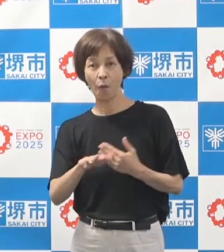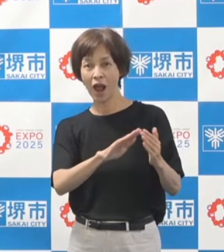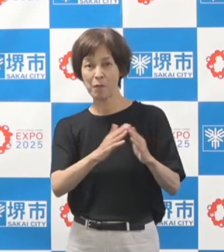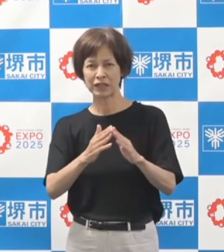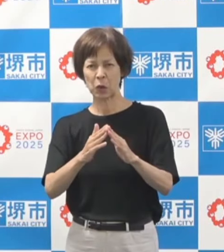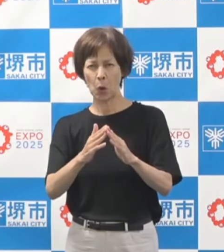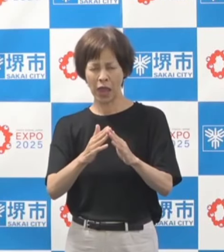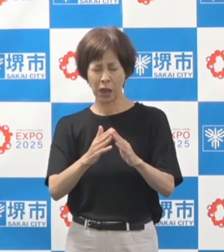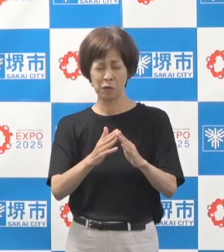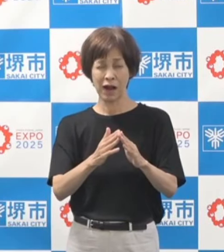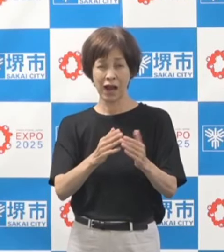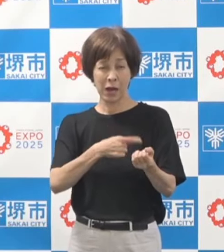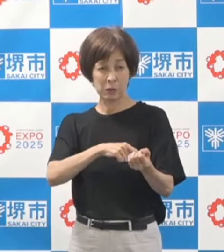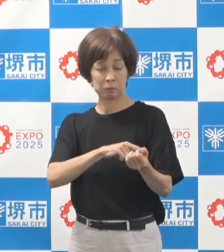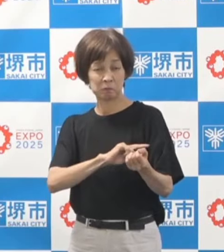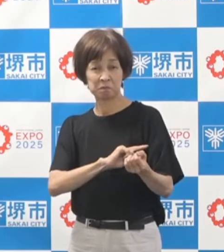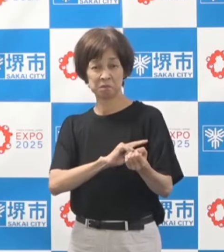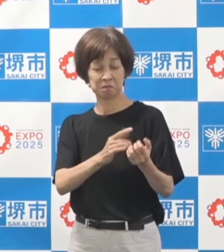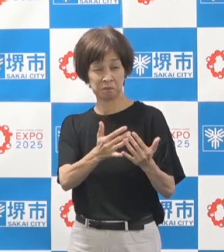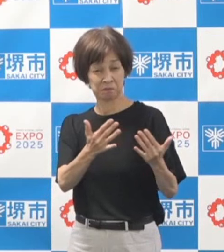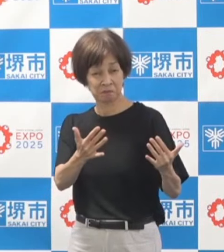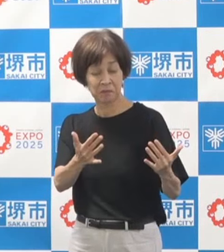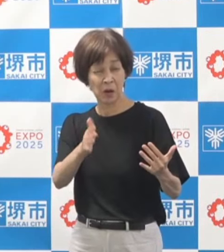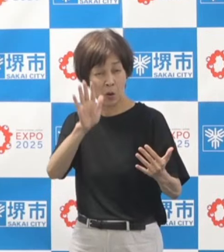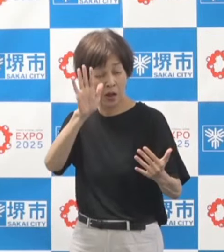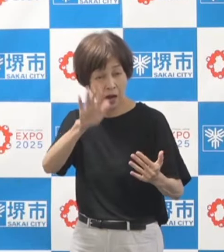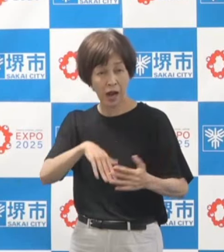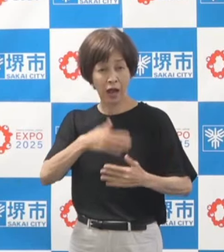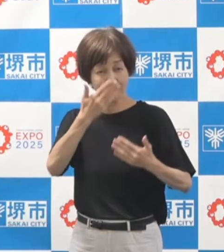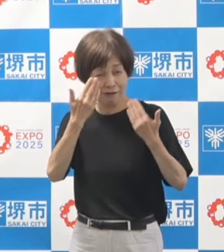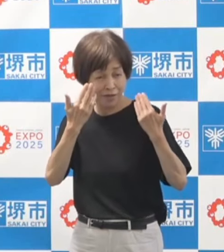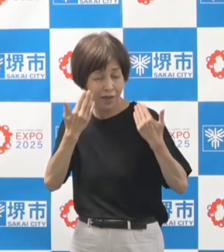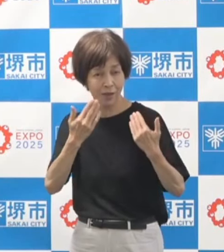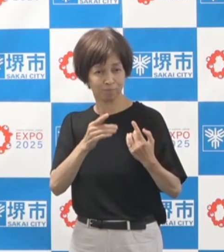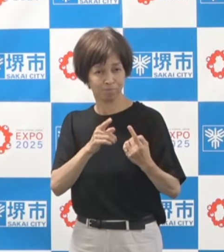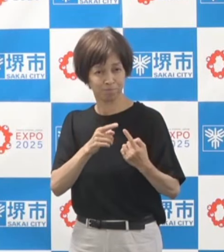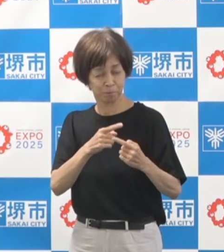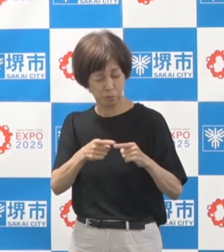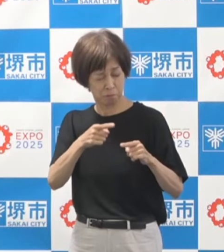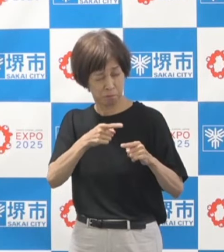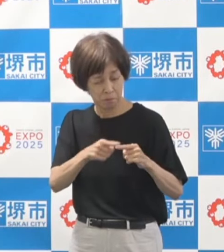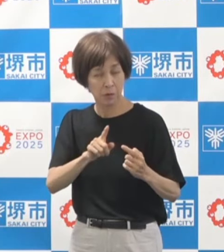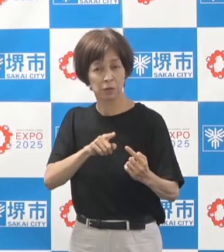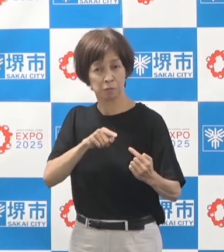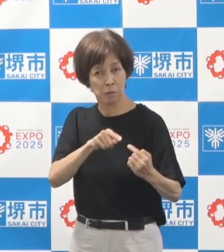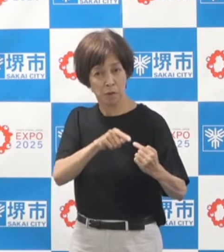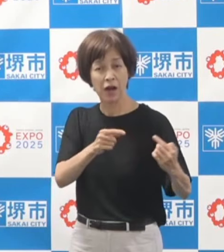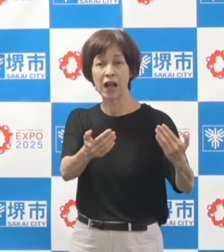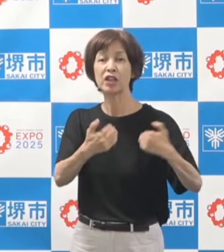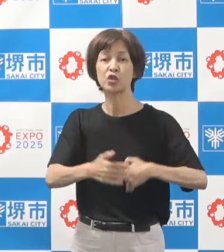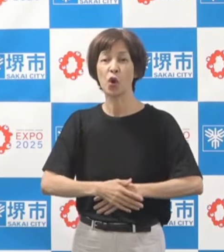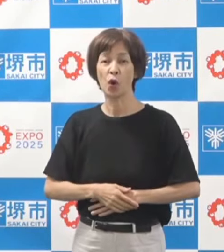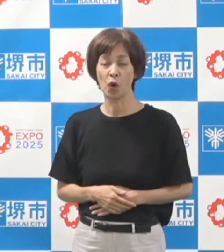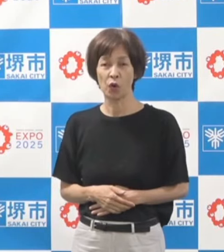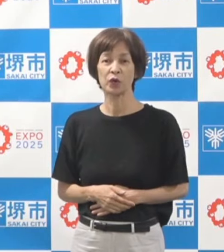者が多くてですね、これから地道な交渉も丁寧な対応も必要だと考えております。